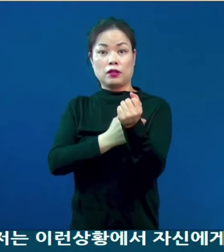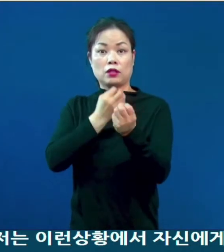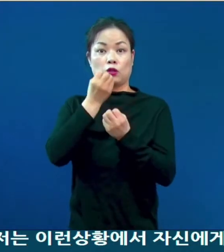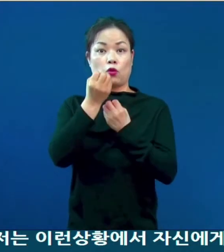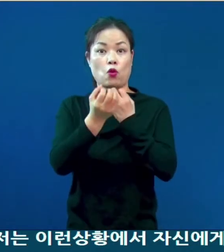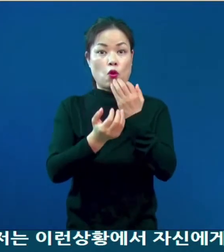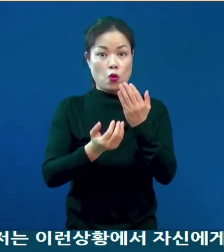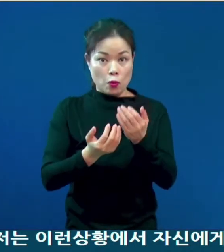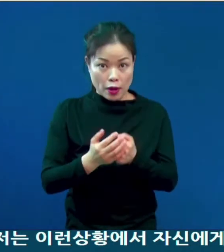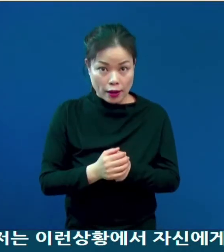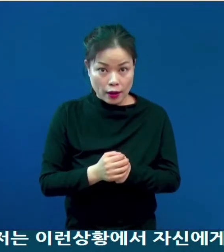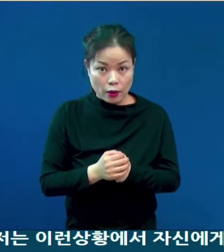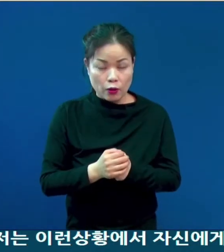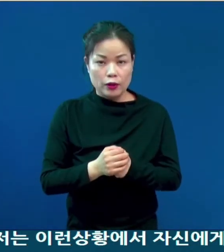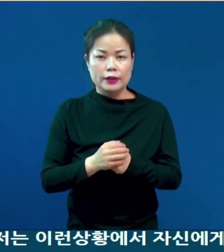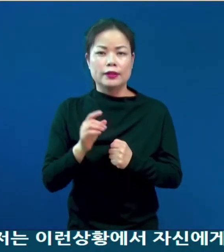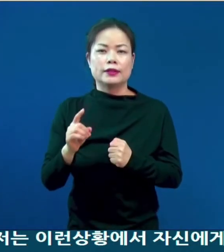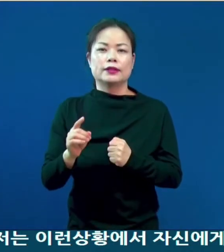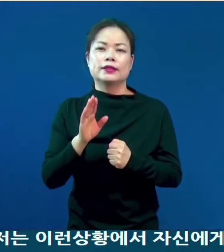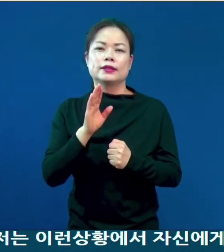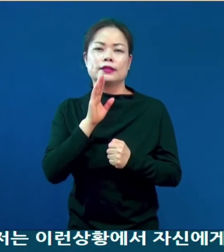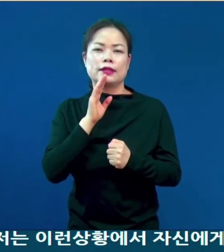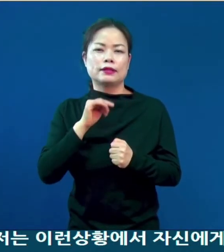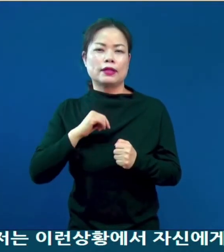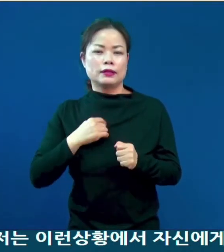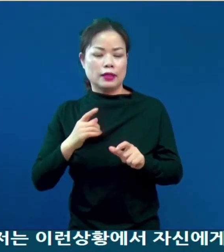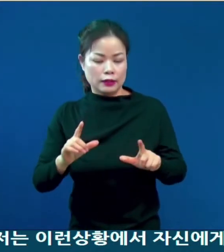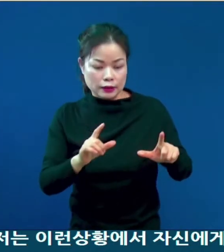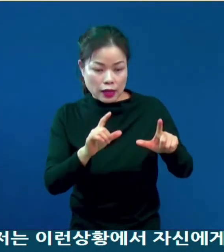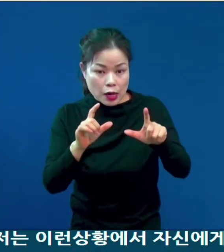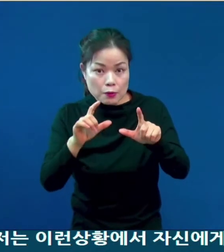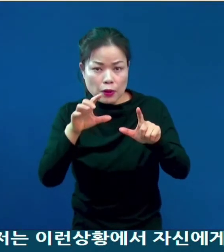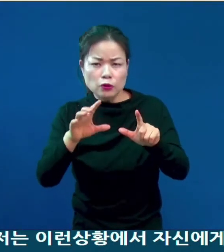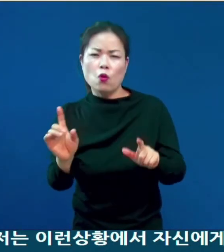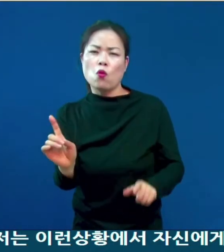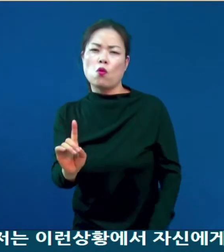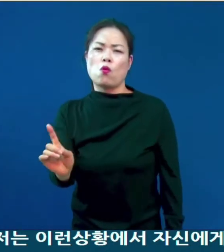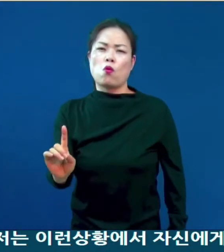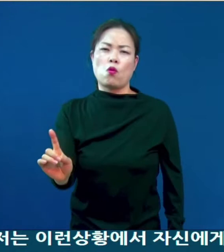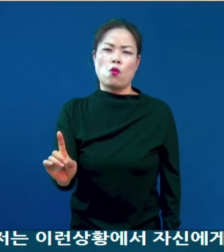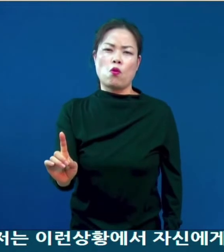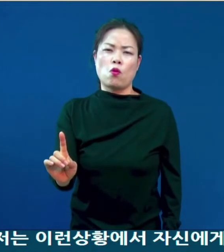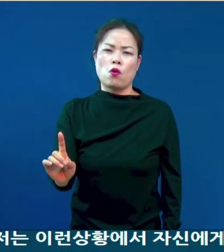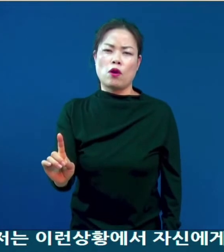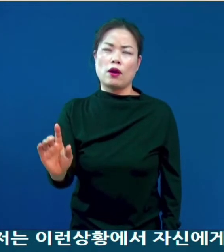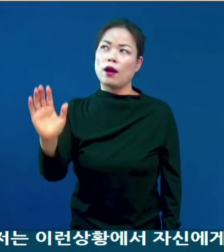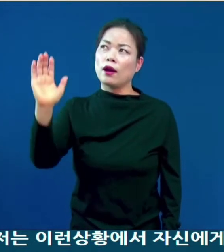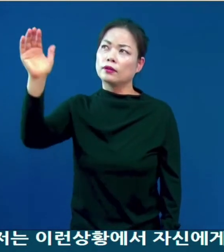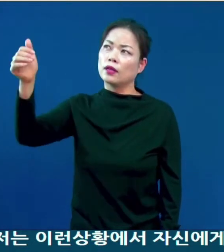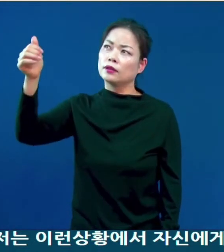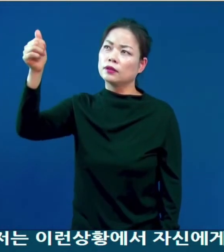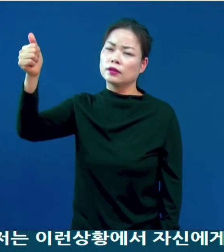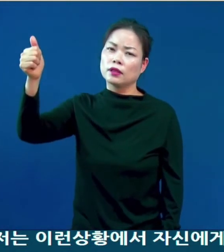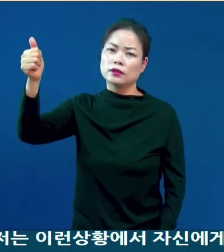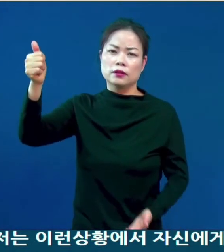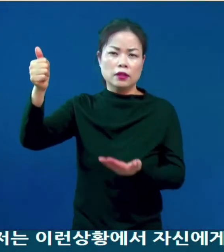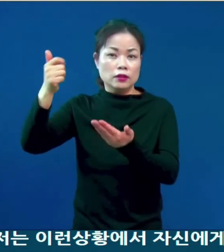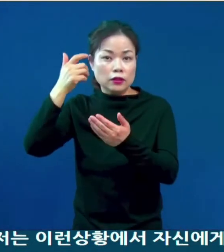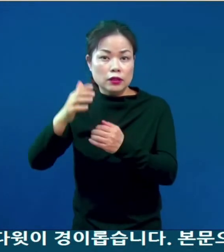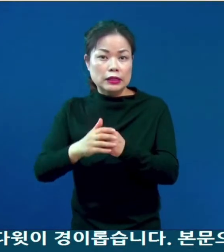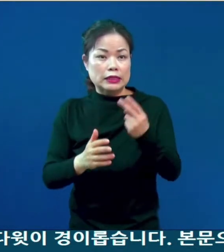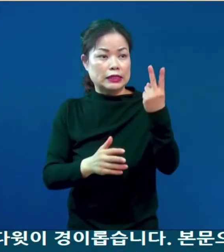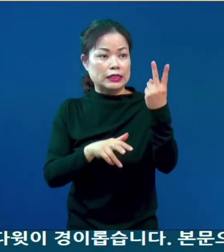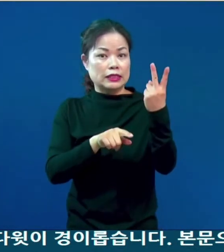고백하고 그 실제로 자신의 삶에서 어떻게 하나님께서 그렇게 되셨는지 2절,